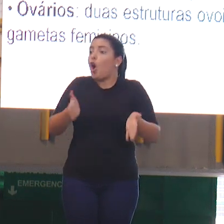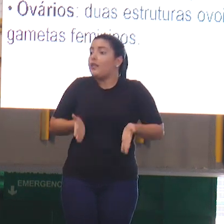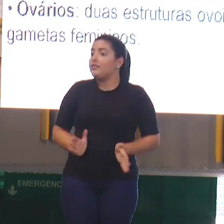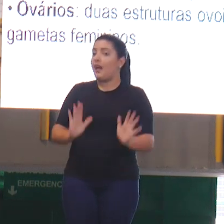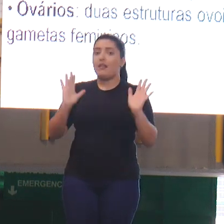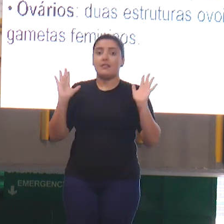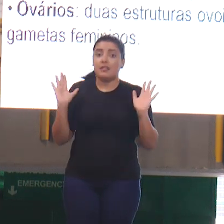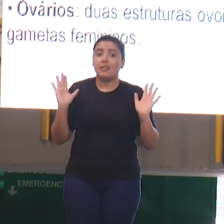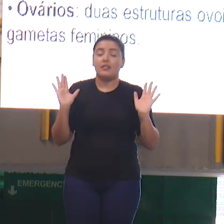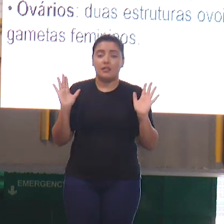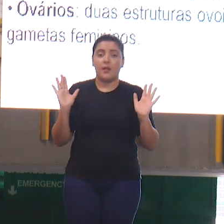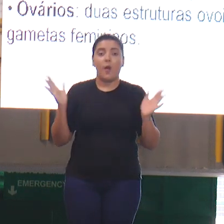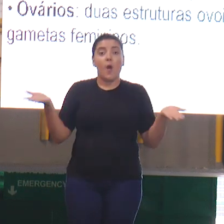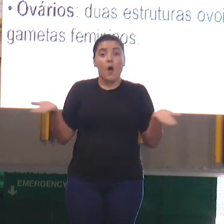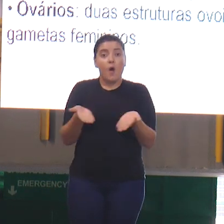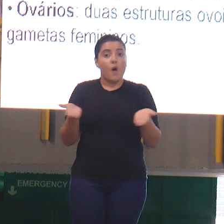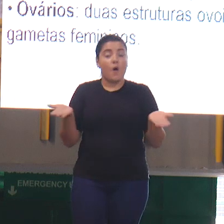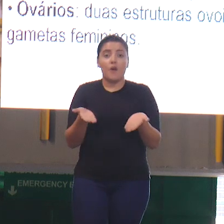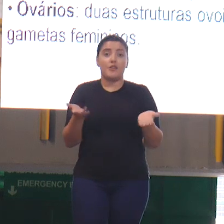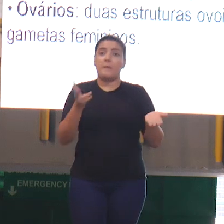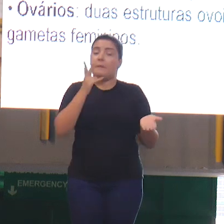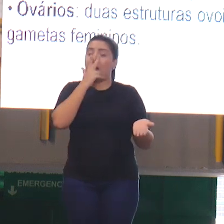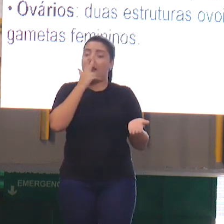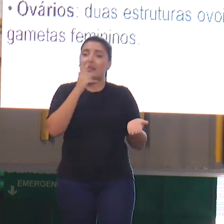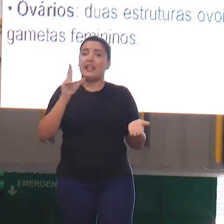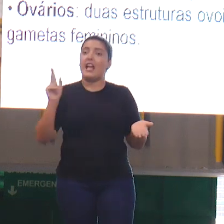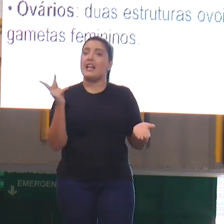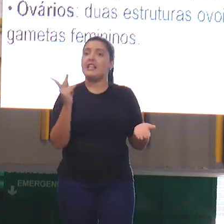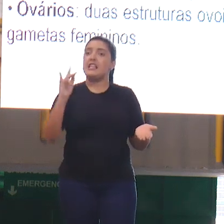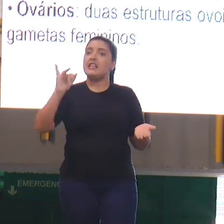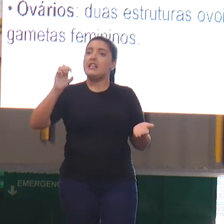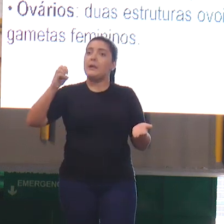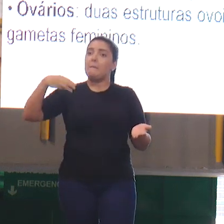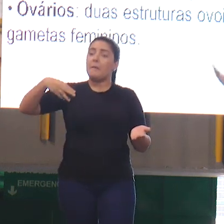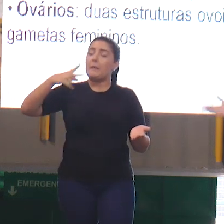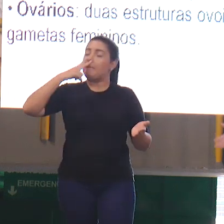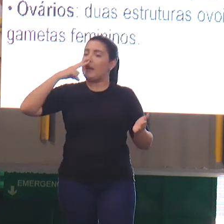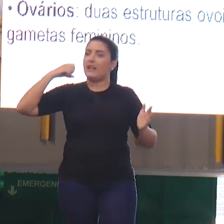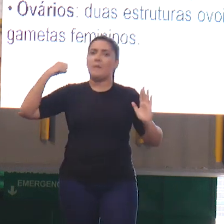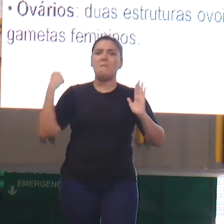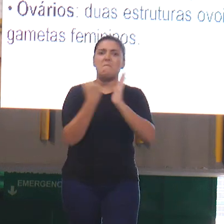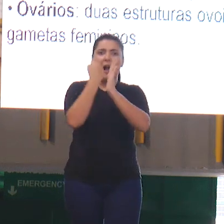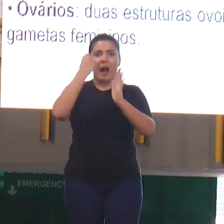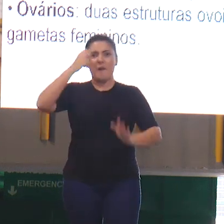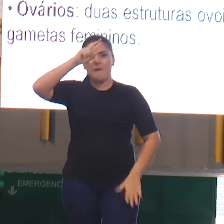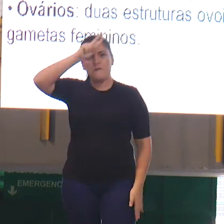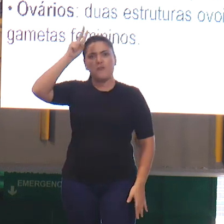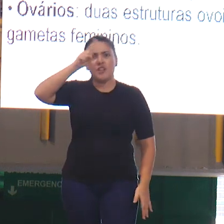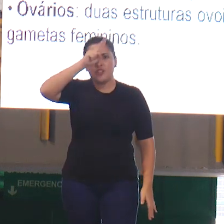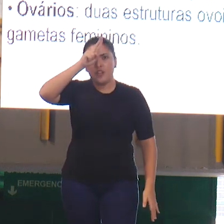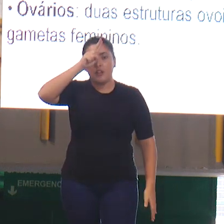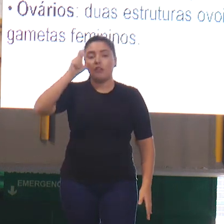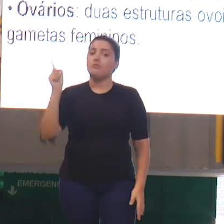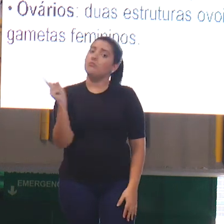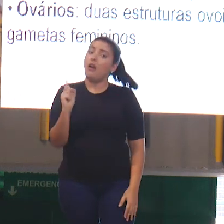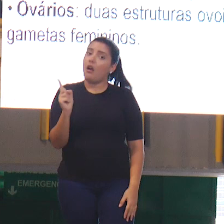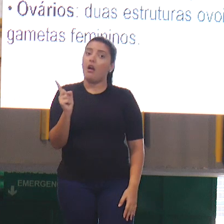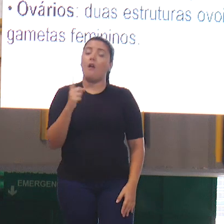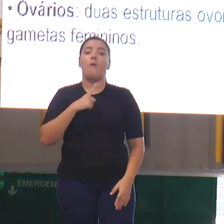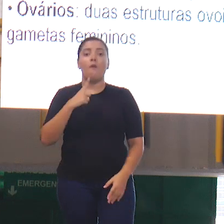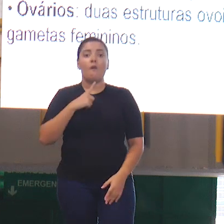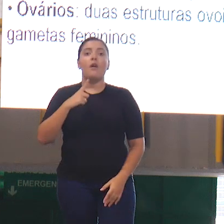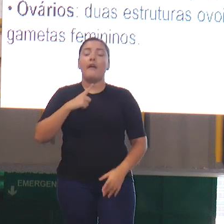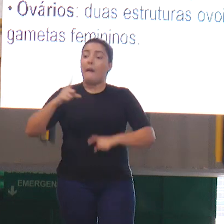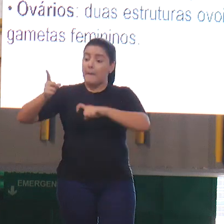o ímen hoje, né, não se trata mais o ímen como fosse um símbolo da virgindade. Certo? Inclusive